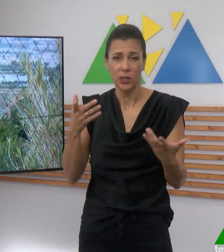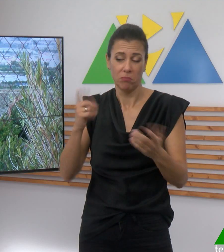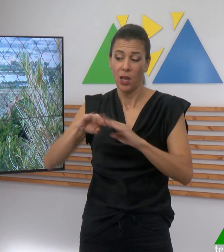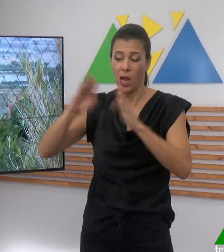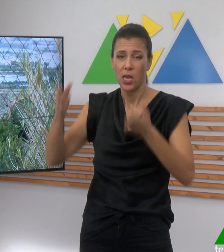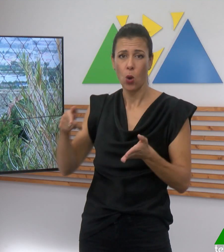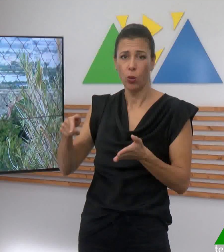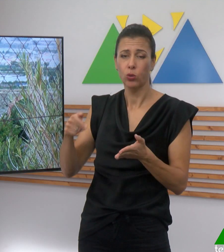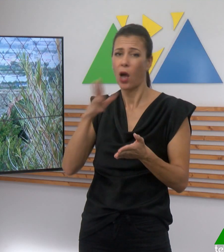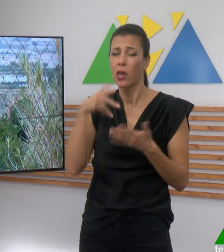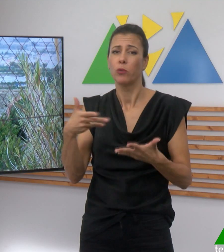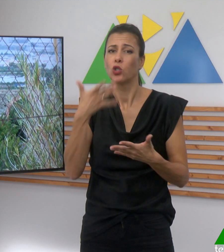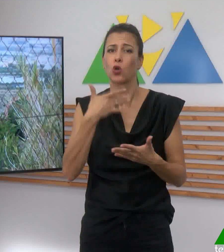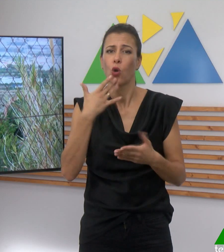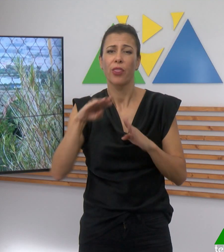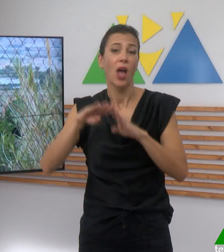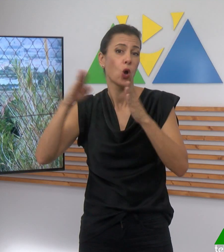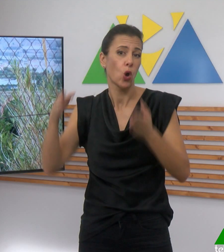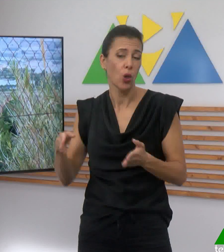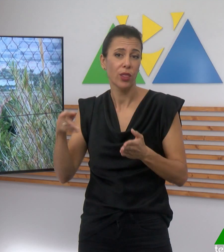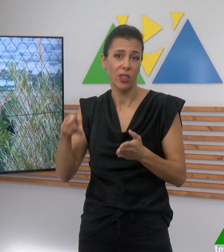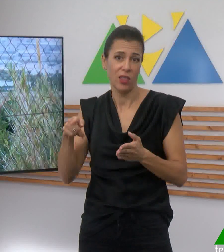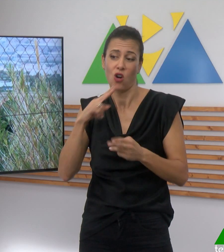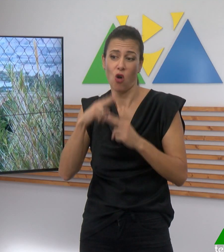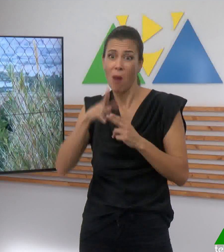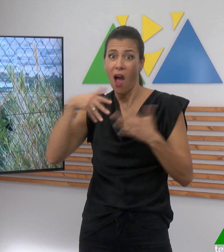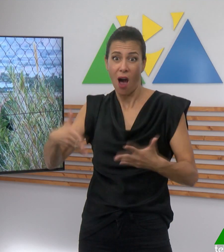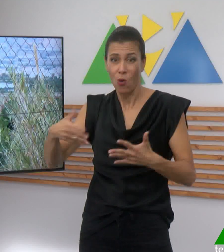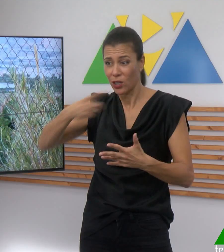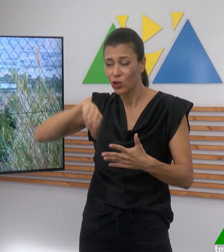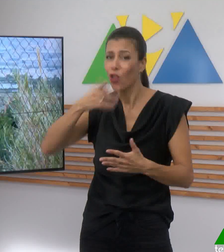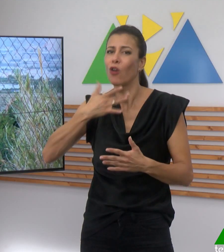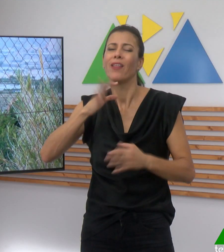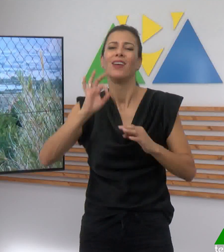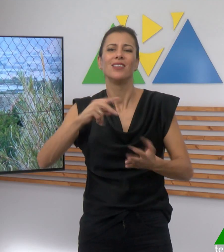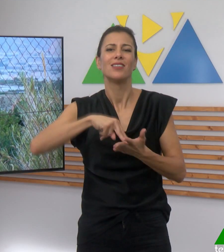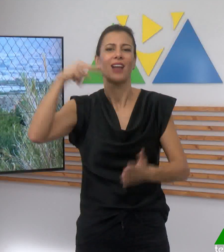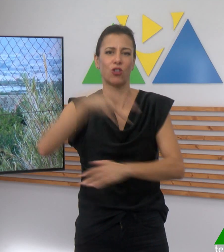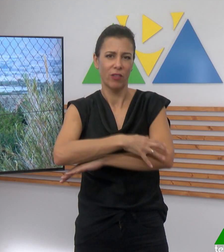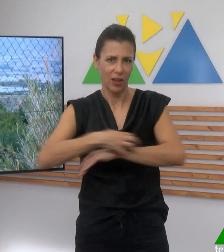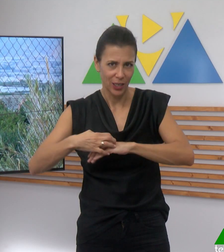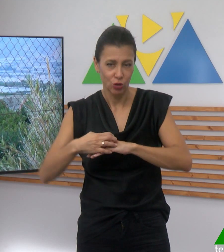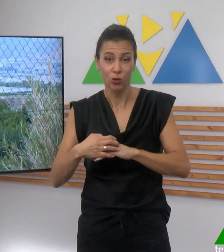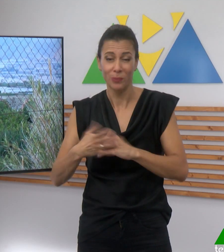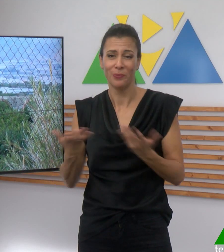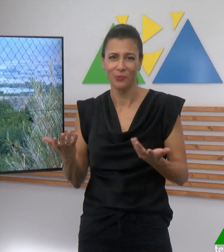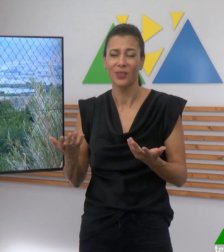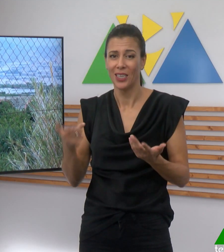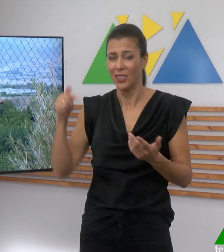conoce ahora mismo como el gusto el salto del gato el salto del gato es un salto de la Cia hacia hacia aquí está más